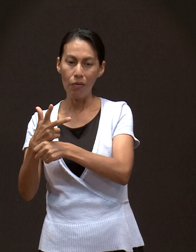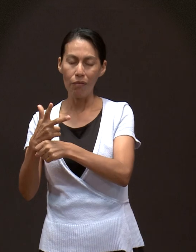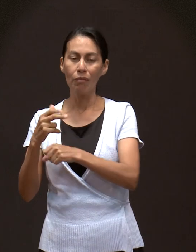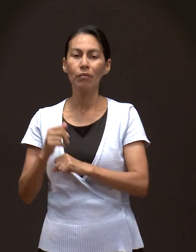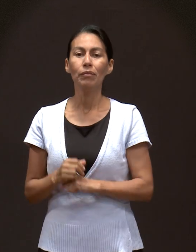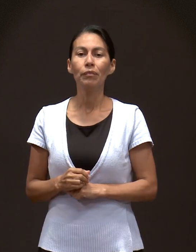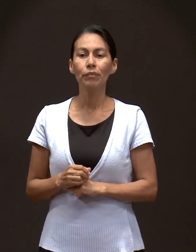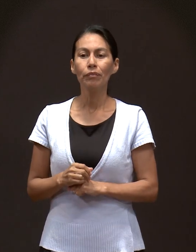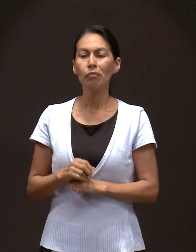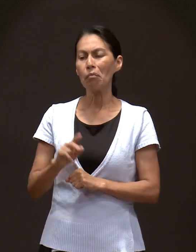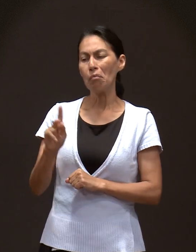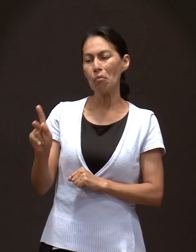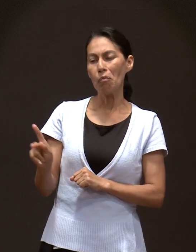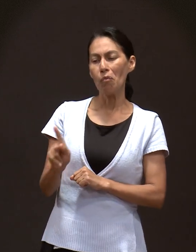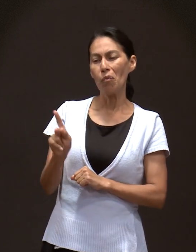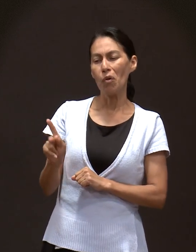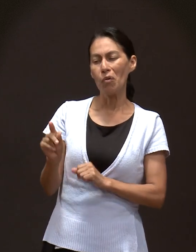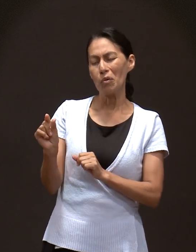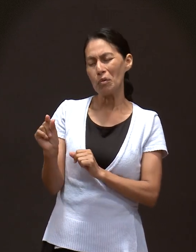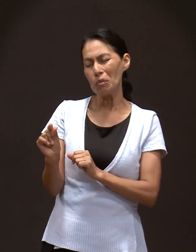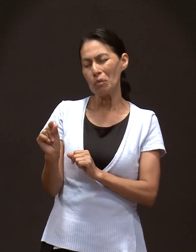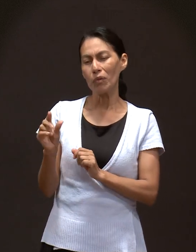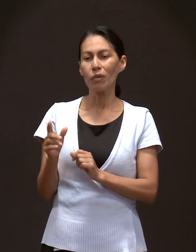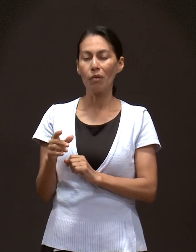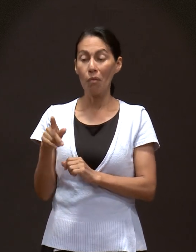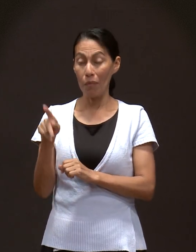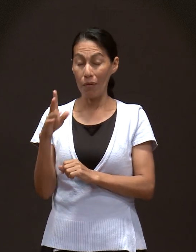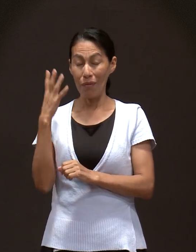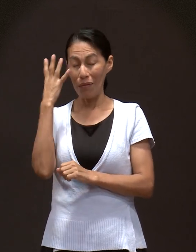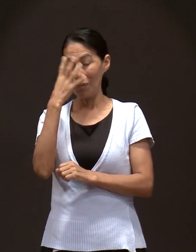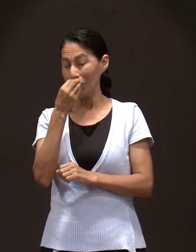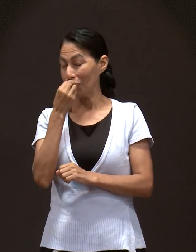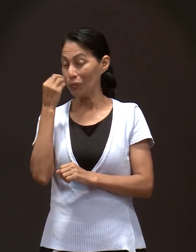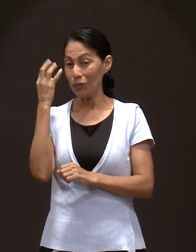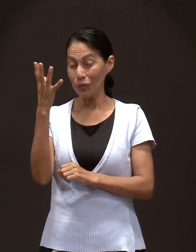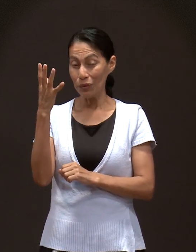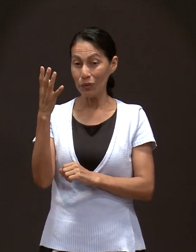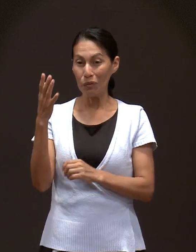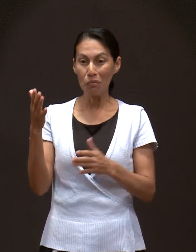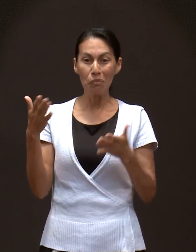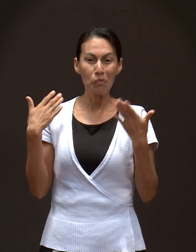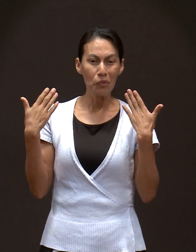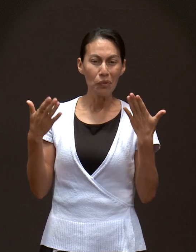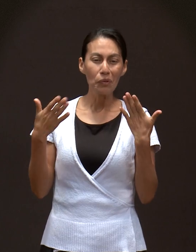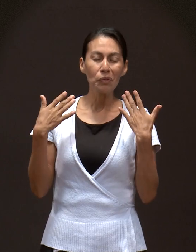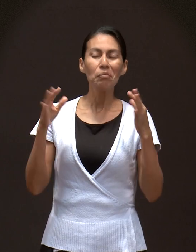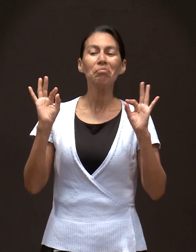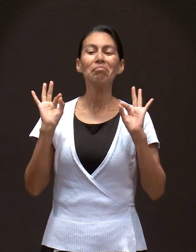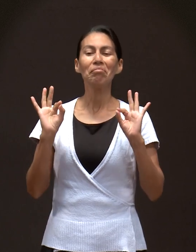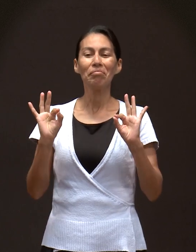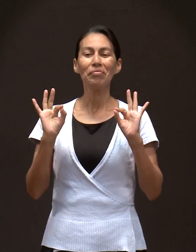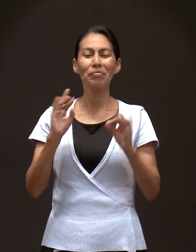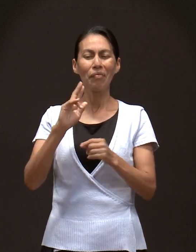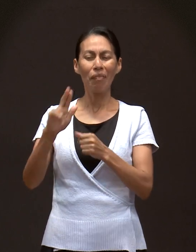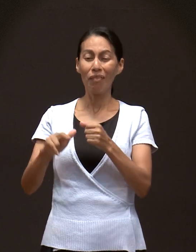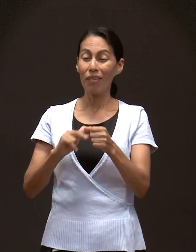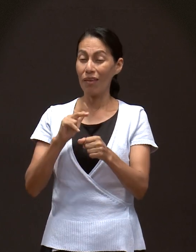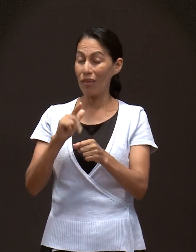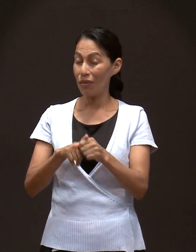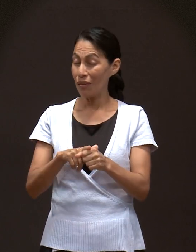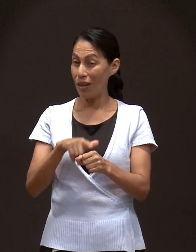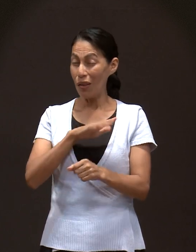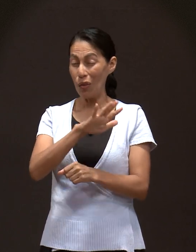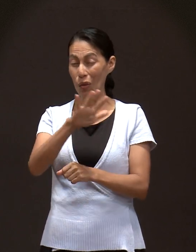10 minutos de Guatemala. Es un pueblito muy chiquito, pero muy mágico, con un clima espectacular. Una